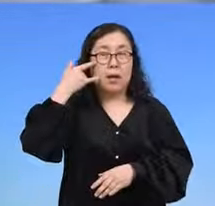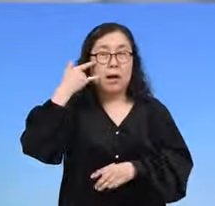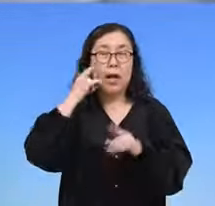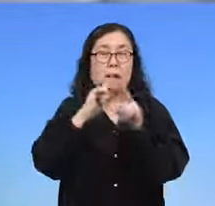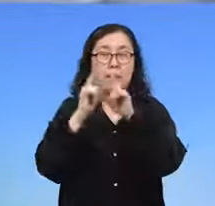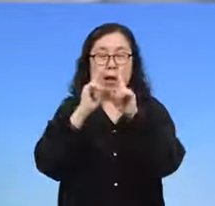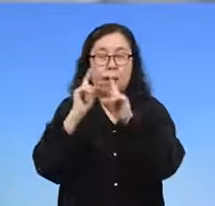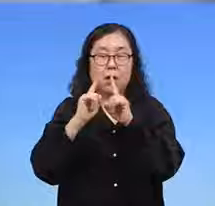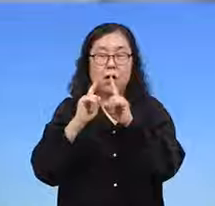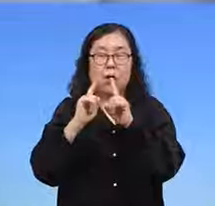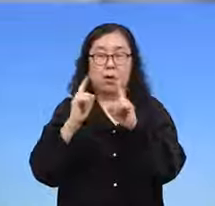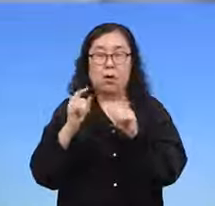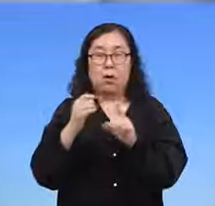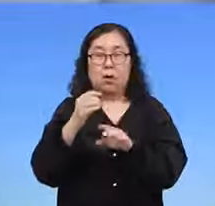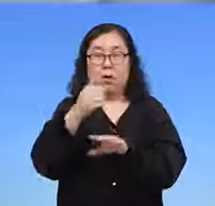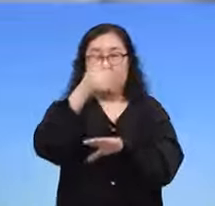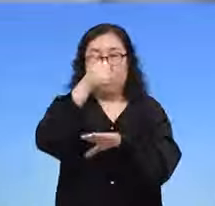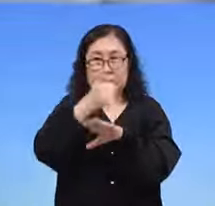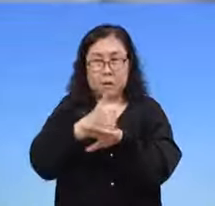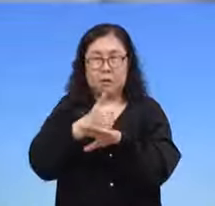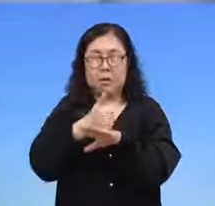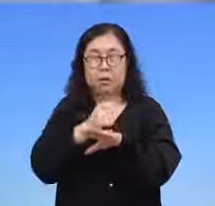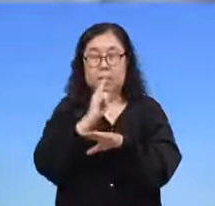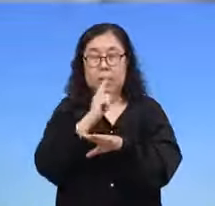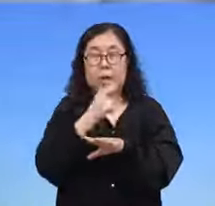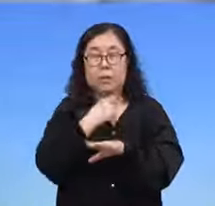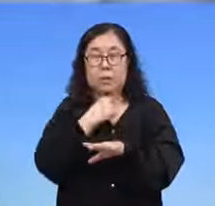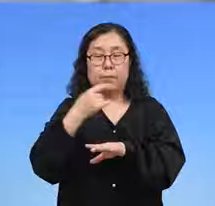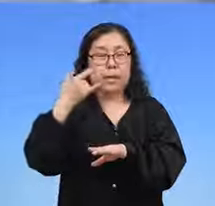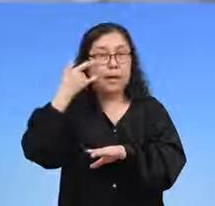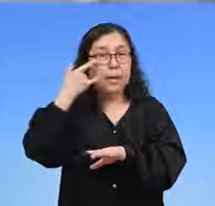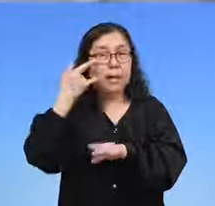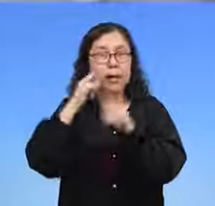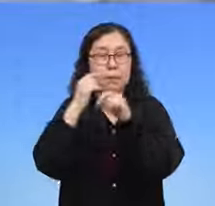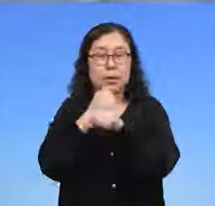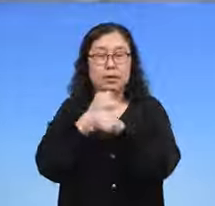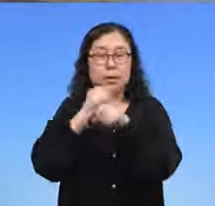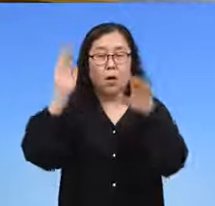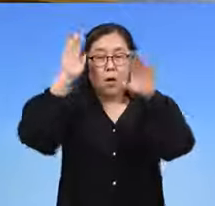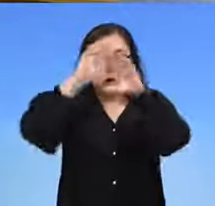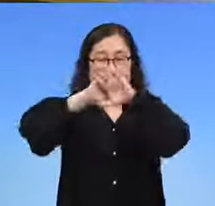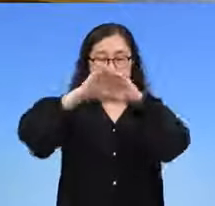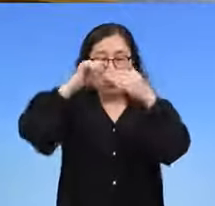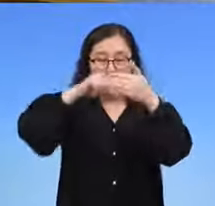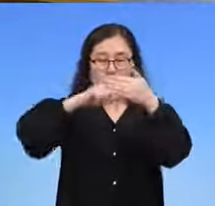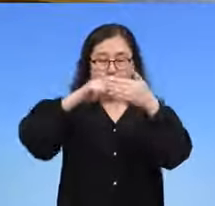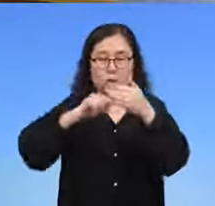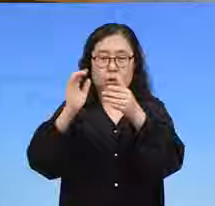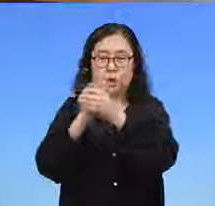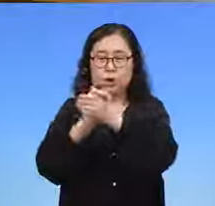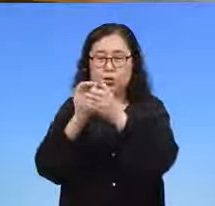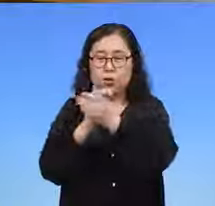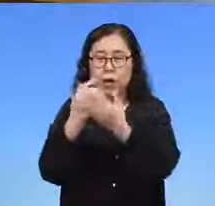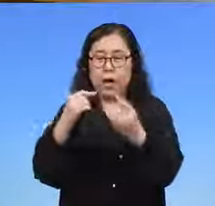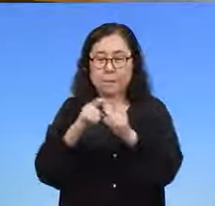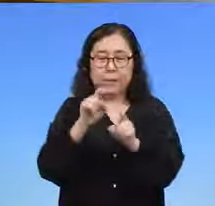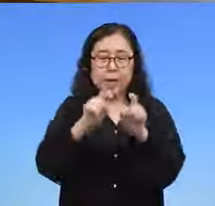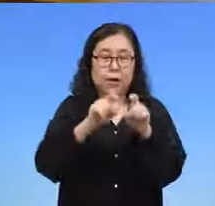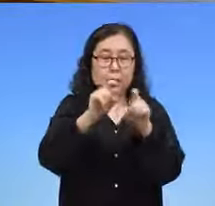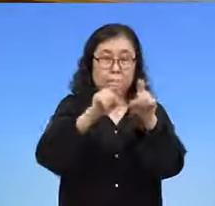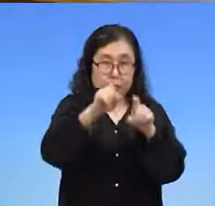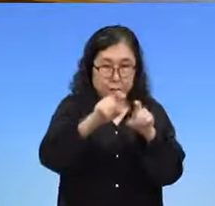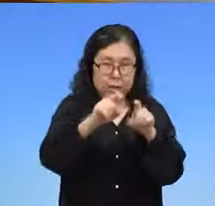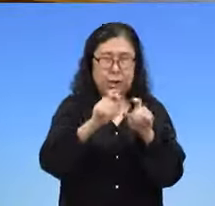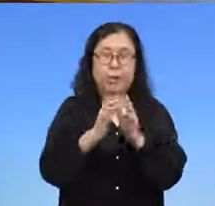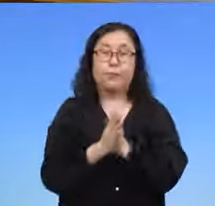마무리하기 원합니다. 시력을 잃어버린 헬렌 켈러가 이런 말을 했습니다. 어둠 속을 친구와 걷는